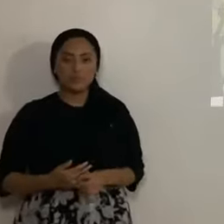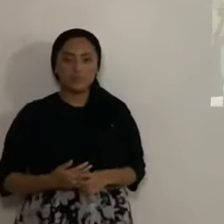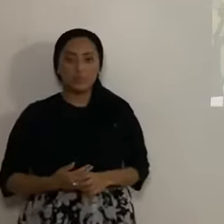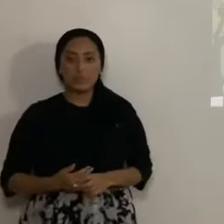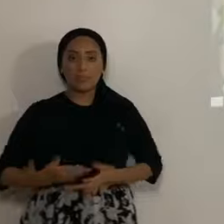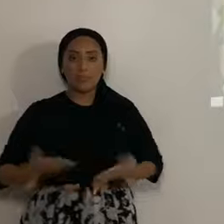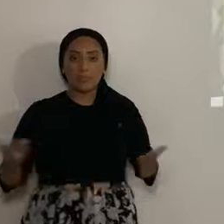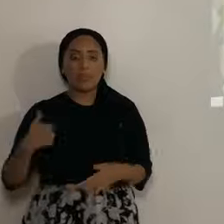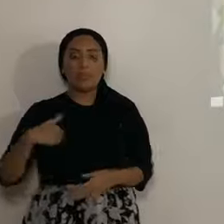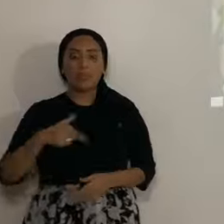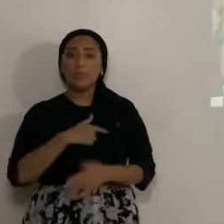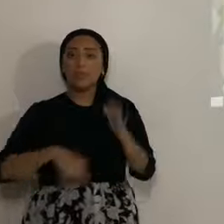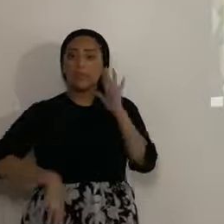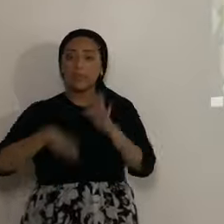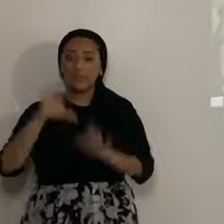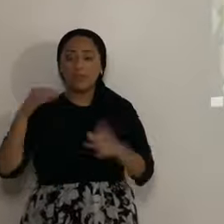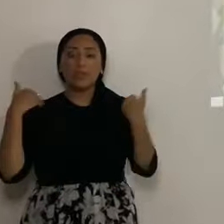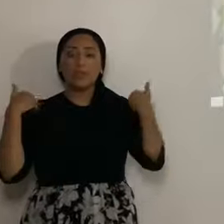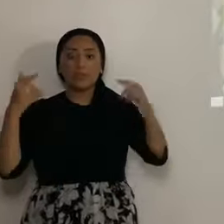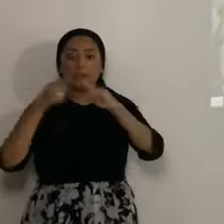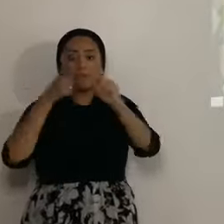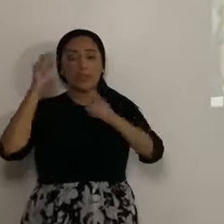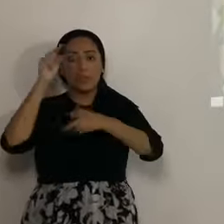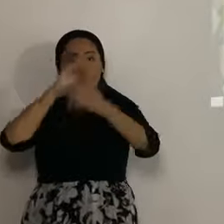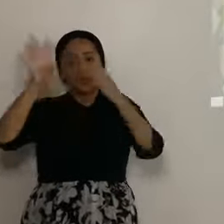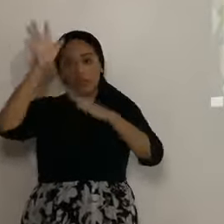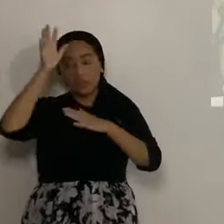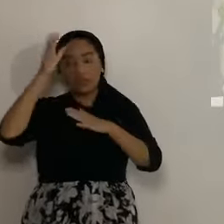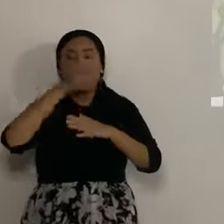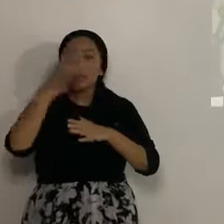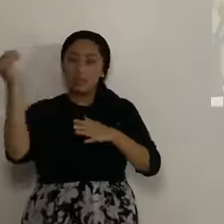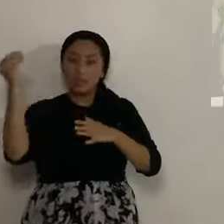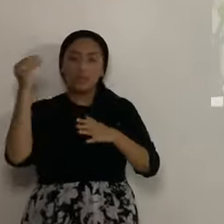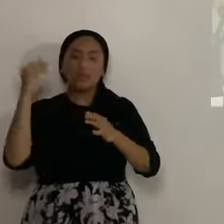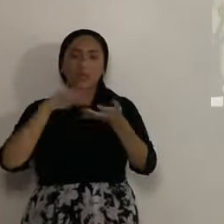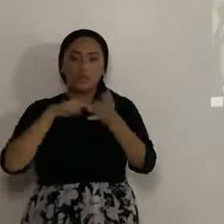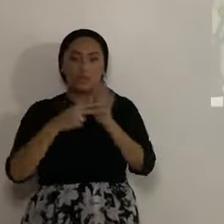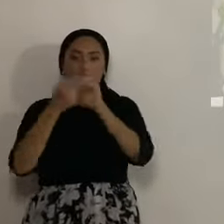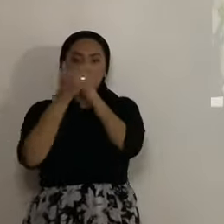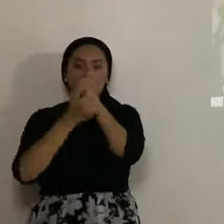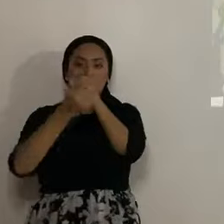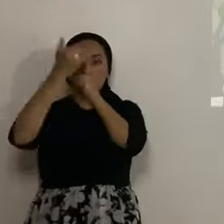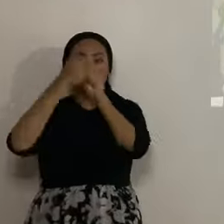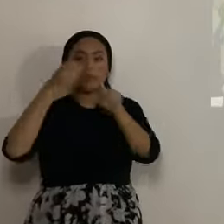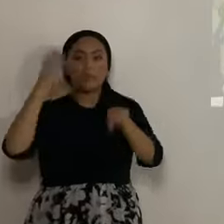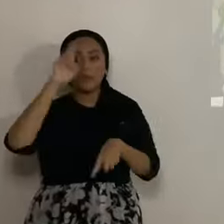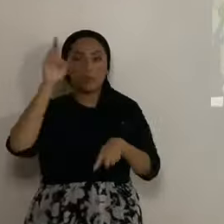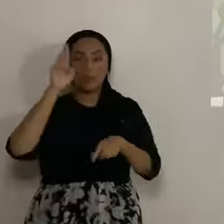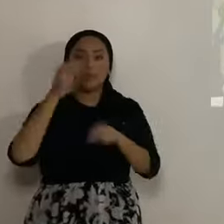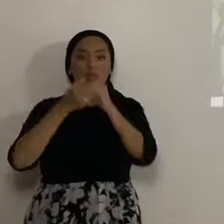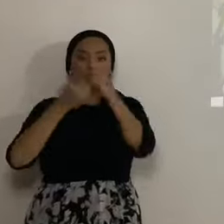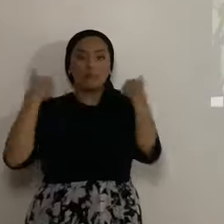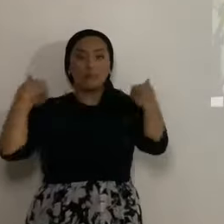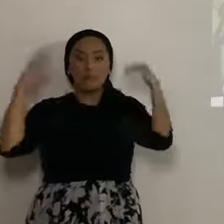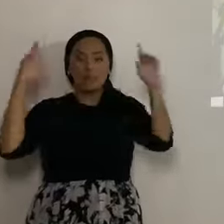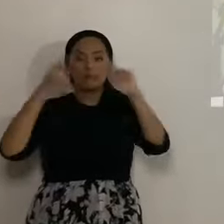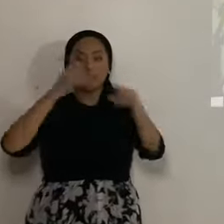Aquí encontramos ángeles del Eterno, y entonces, ¿qué son las trompetas de Apocalipsis? Ángeles de Yahweh,